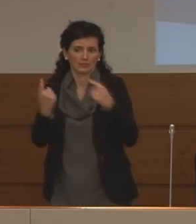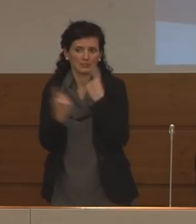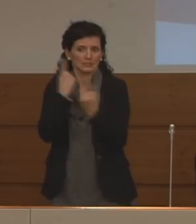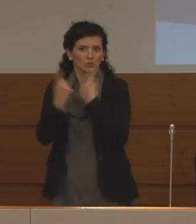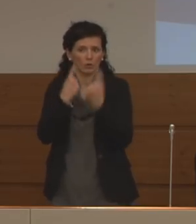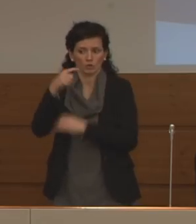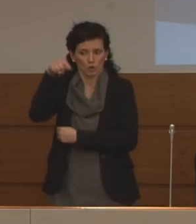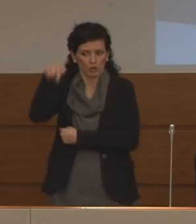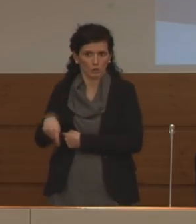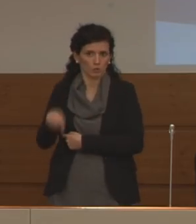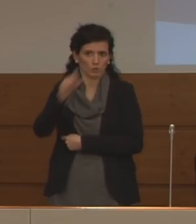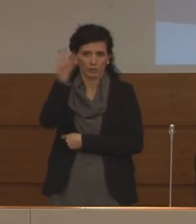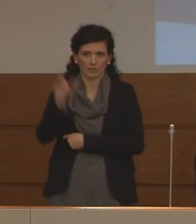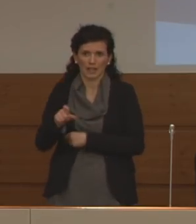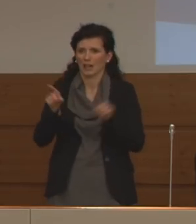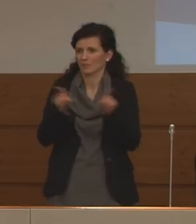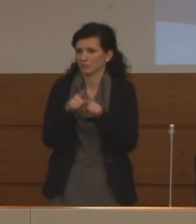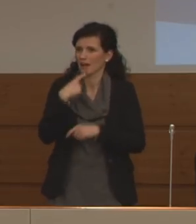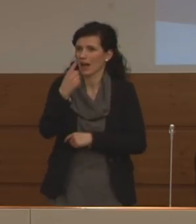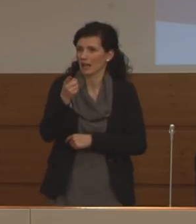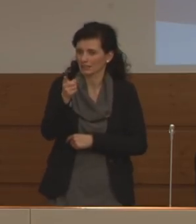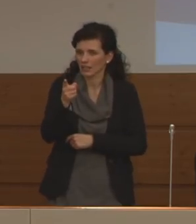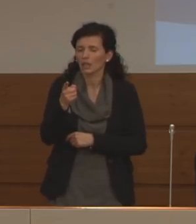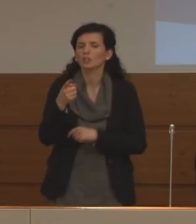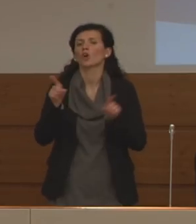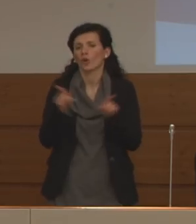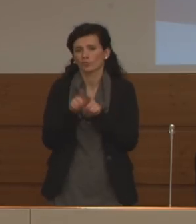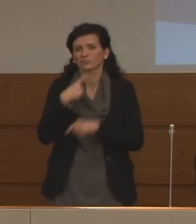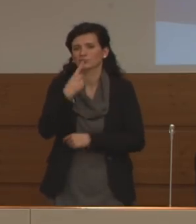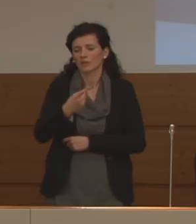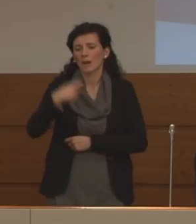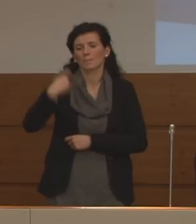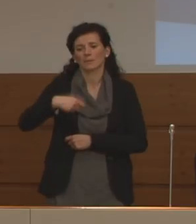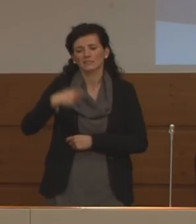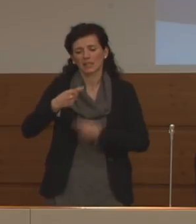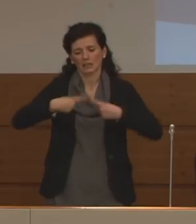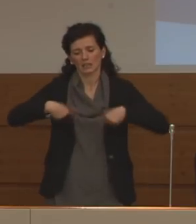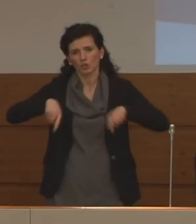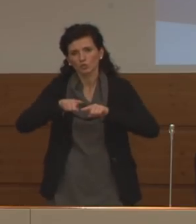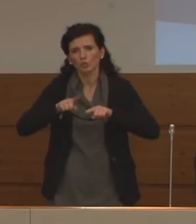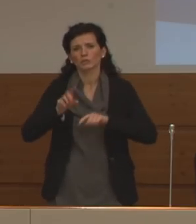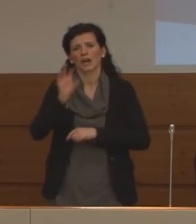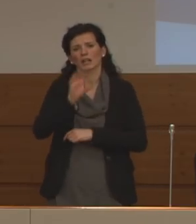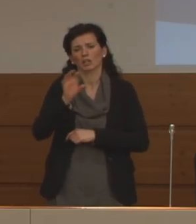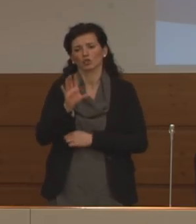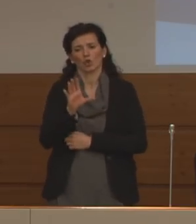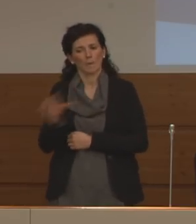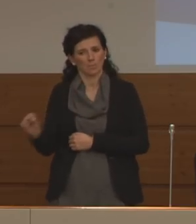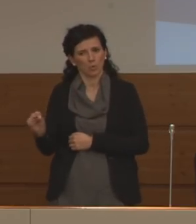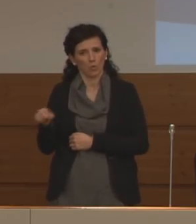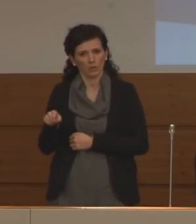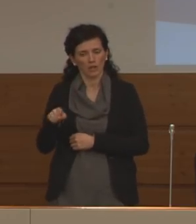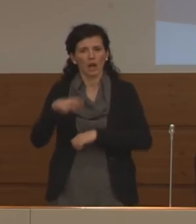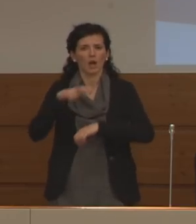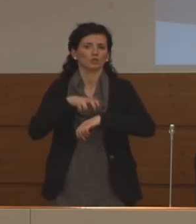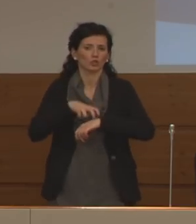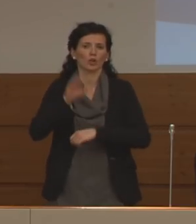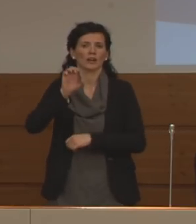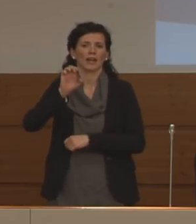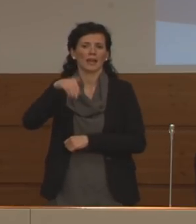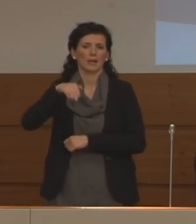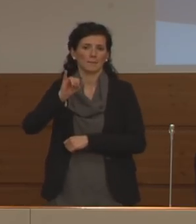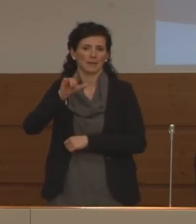puntualizzazione fatta dal presidente della giunta regionale pugliese il dottor emiliano